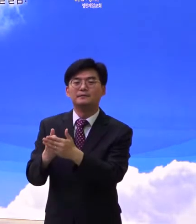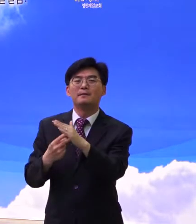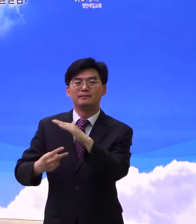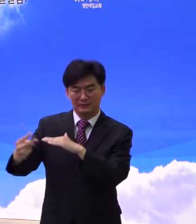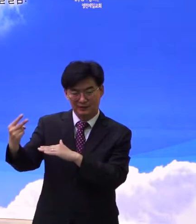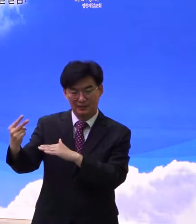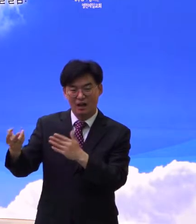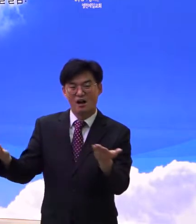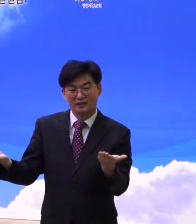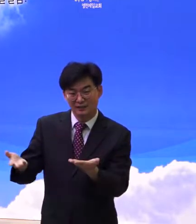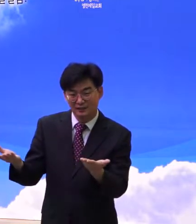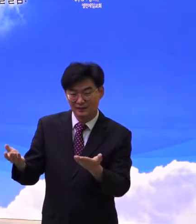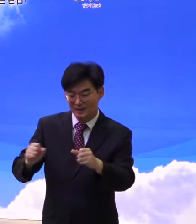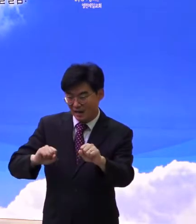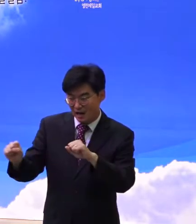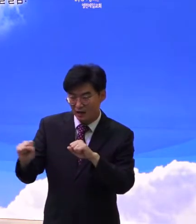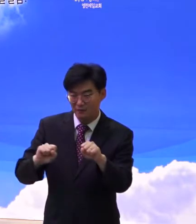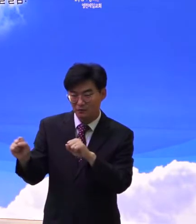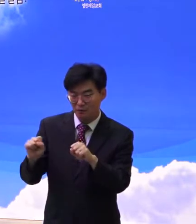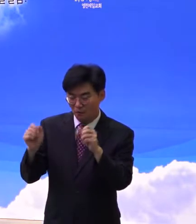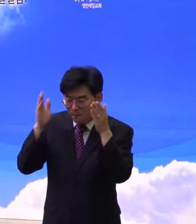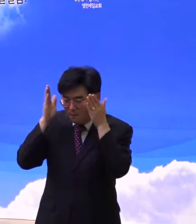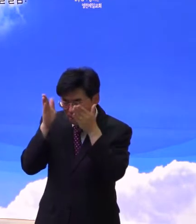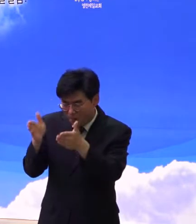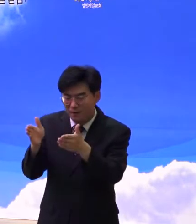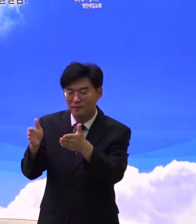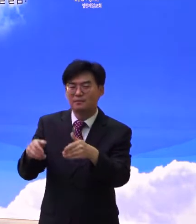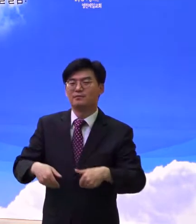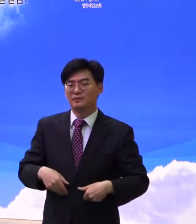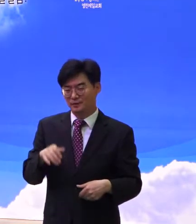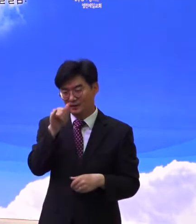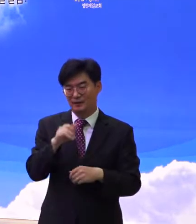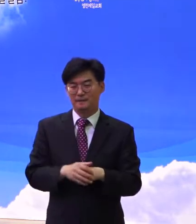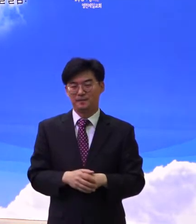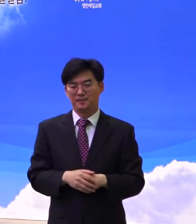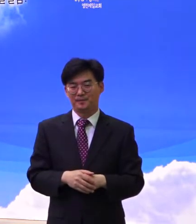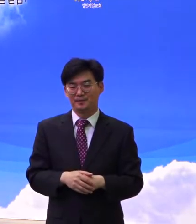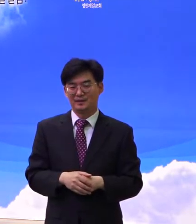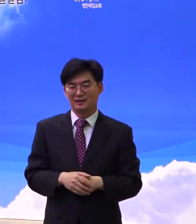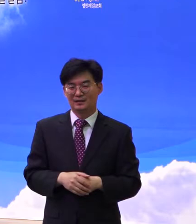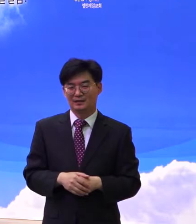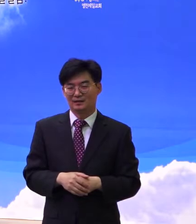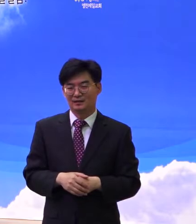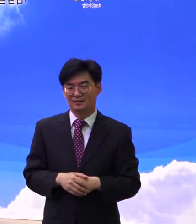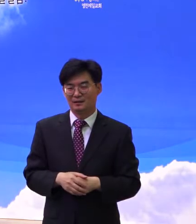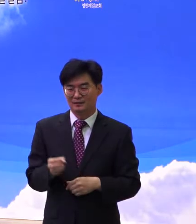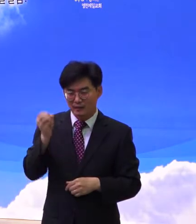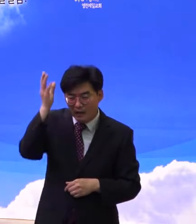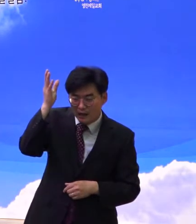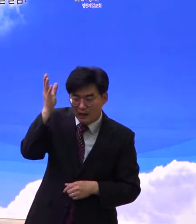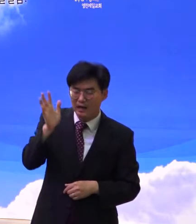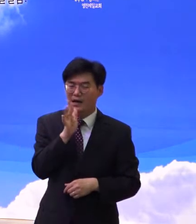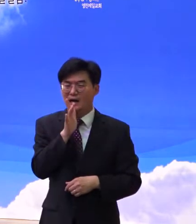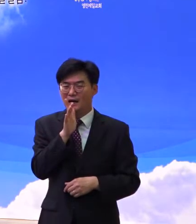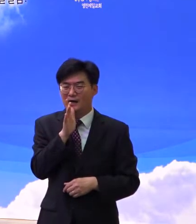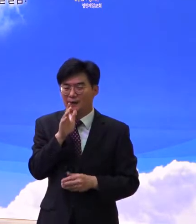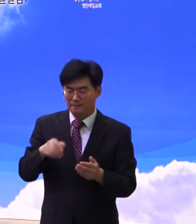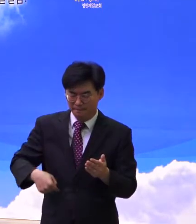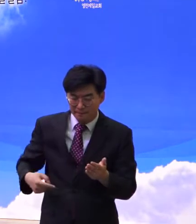비전을 잃어버렸다면, 하나님 나라 붙들고 있던 이 손을 여러분이 놓았다고 한다면 다시 한번 하나님을 붙들고 하나님 나라